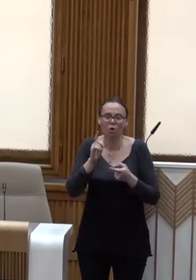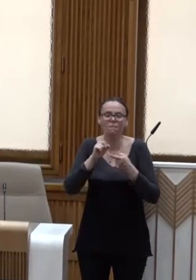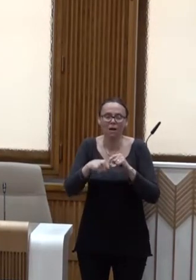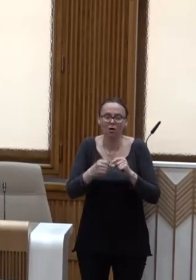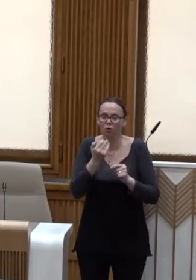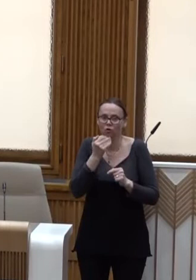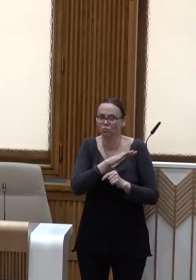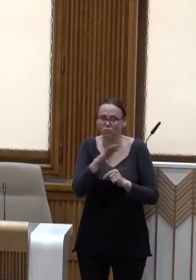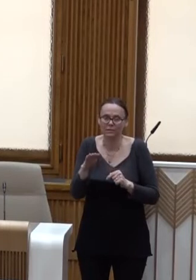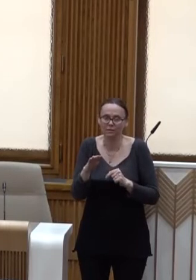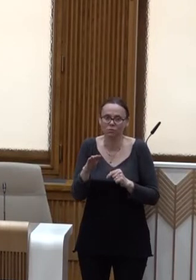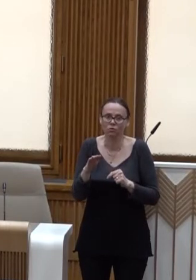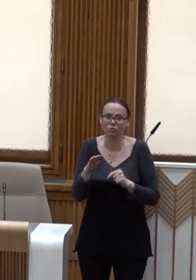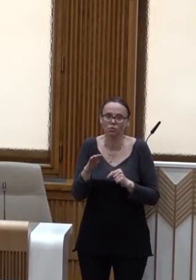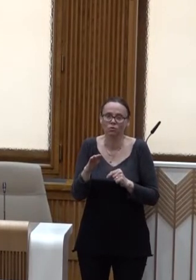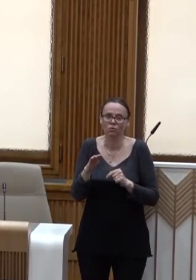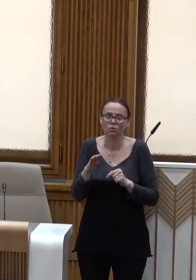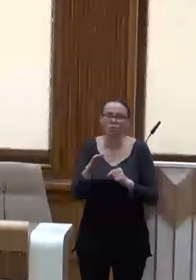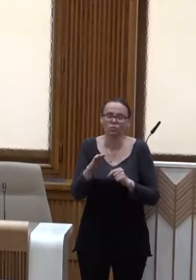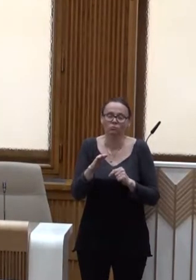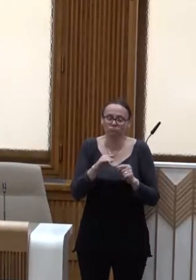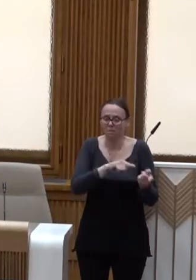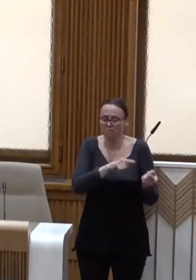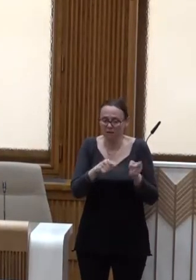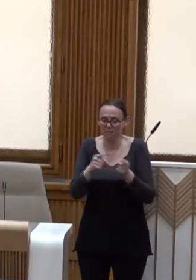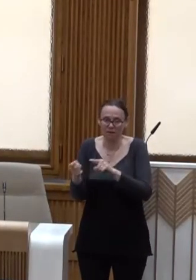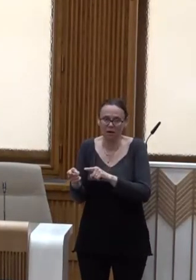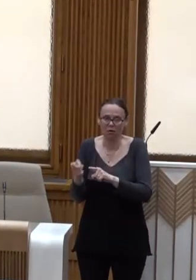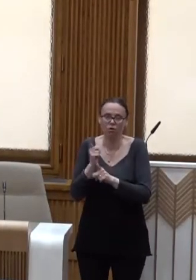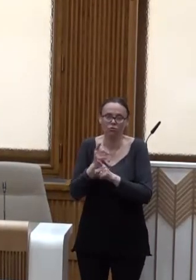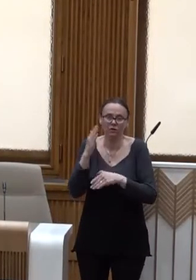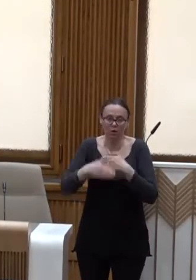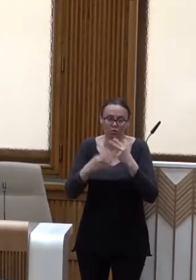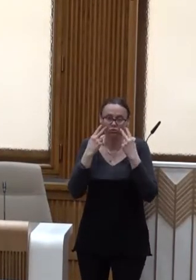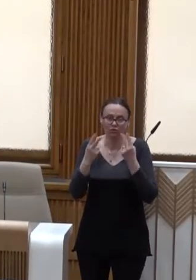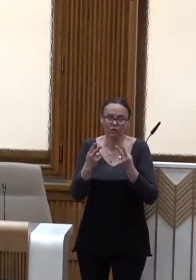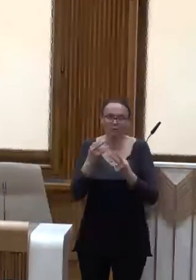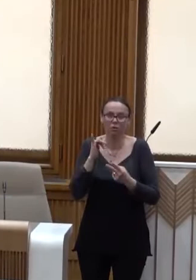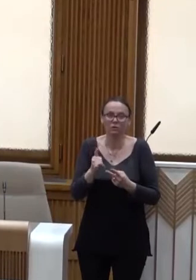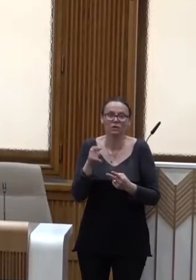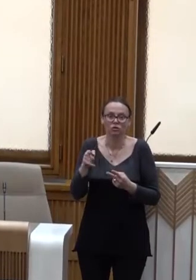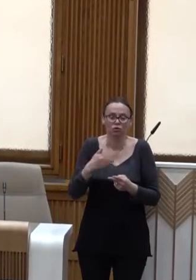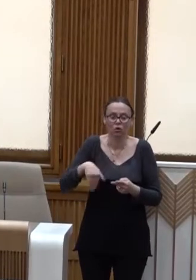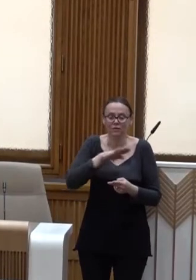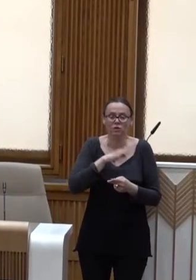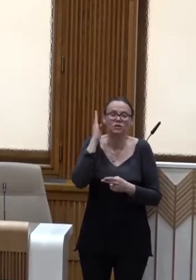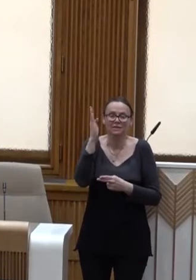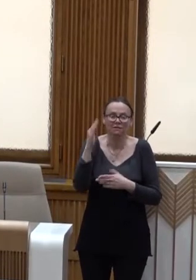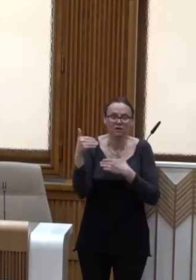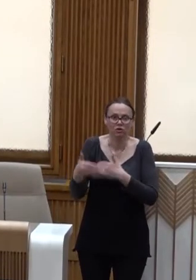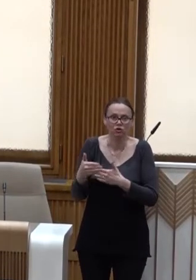kljub vsemu pač premikalo. To na koncu koncev vidimo, da so naši severni